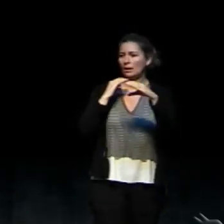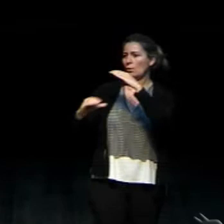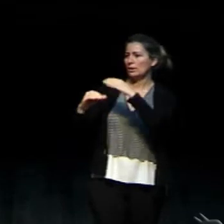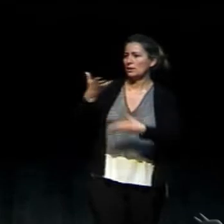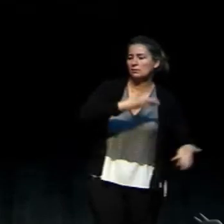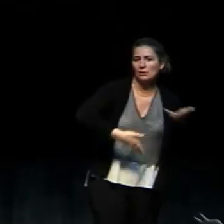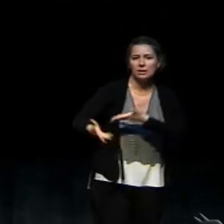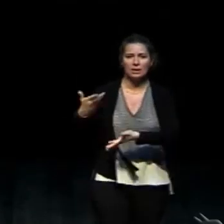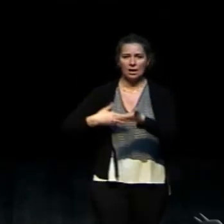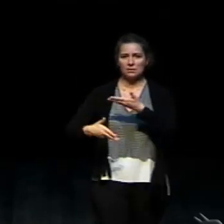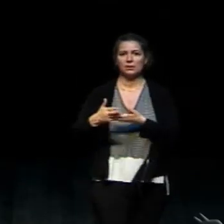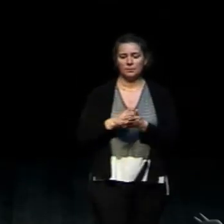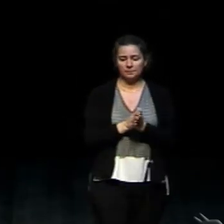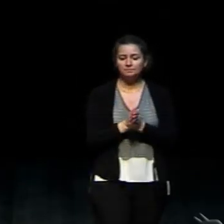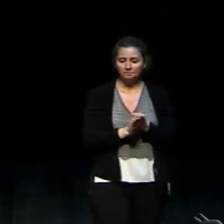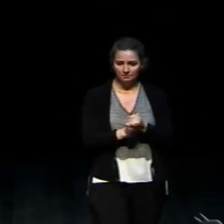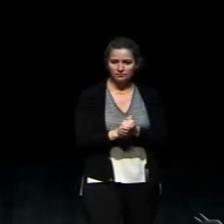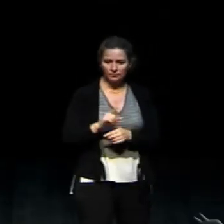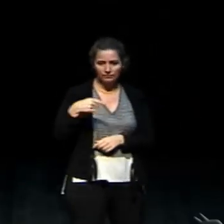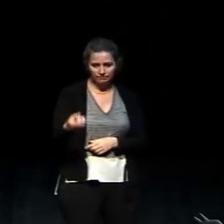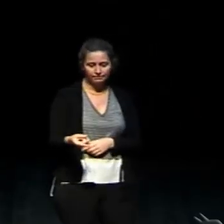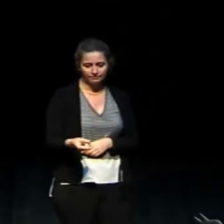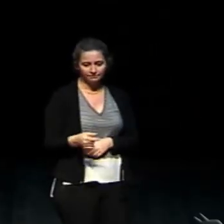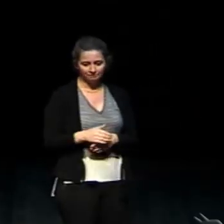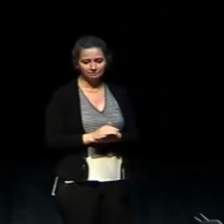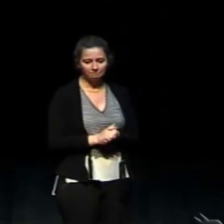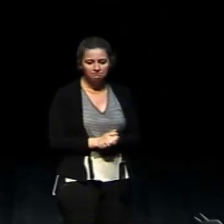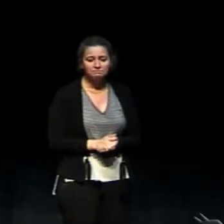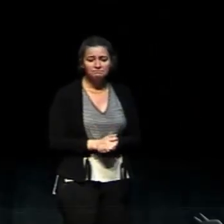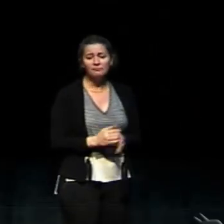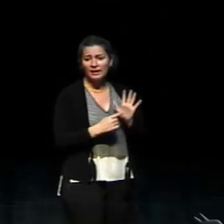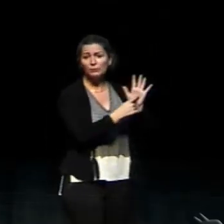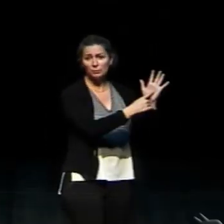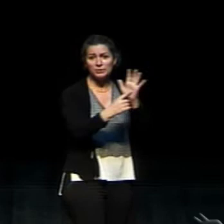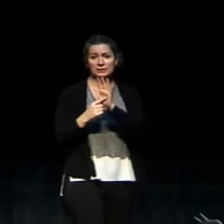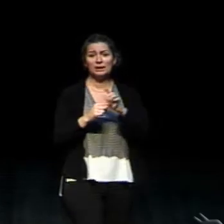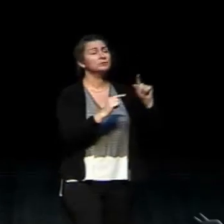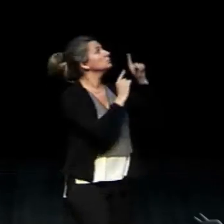perspectiva comunicacional, uma produção que vá favorecer a comunicação.